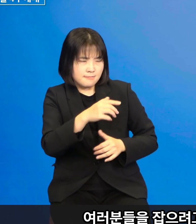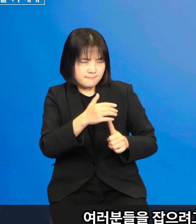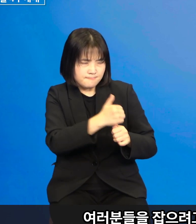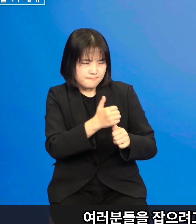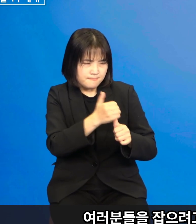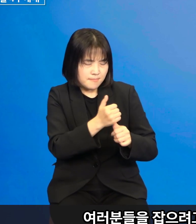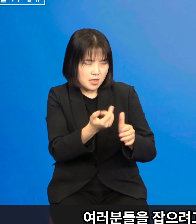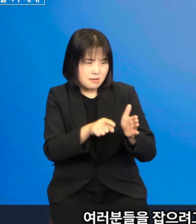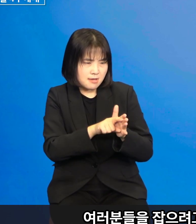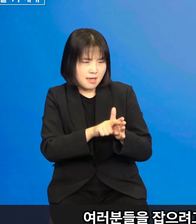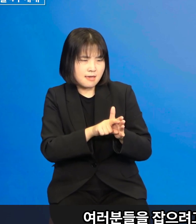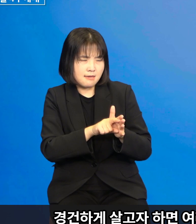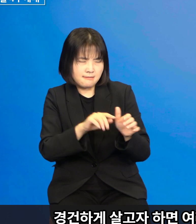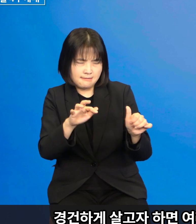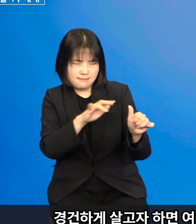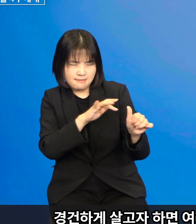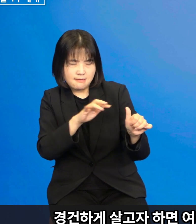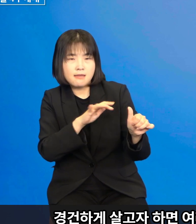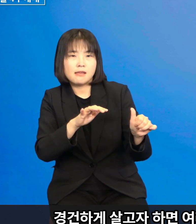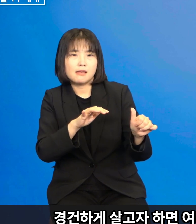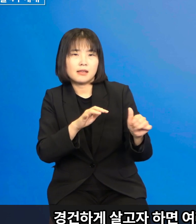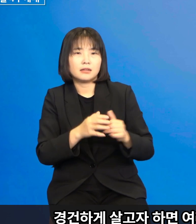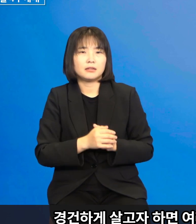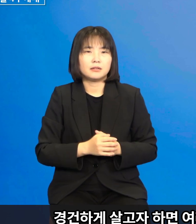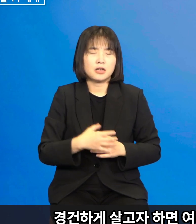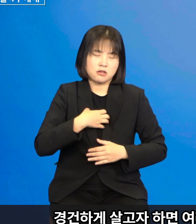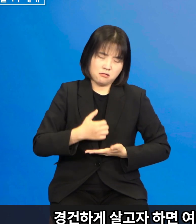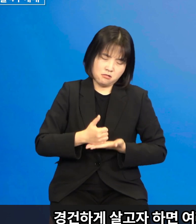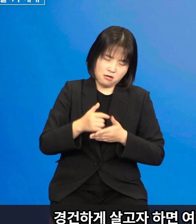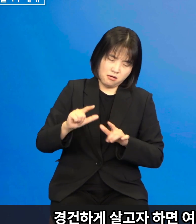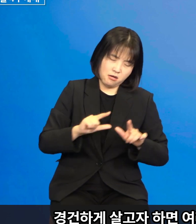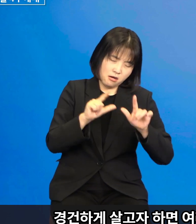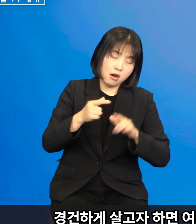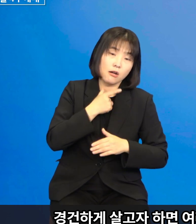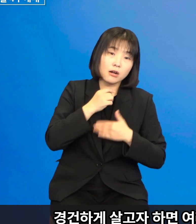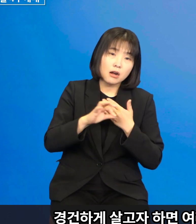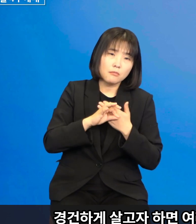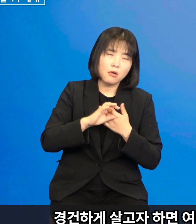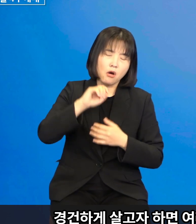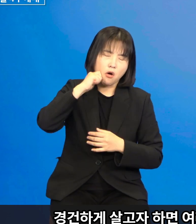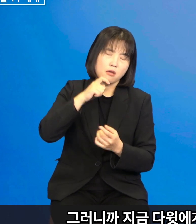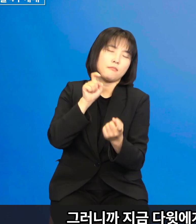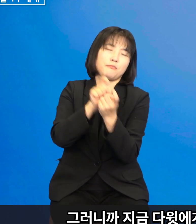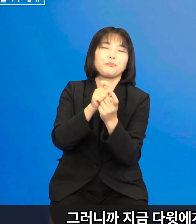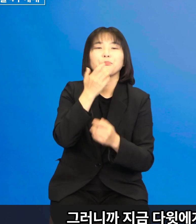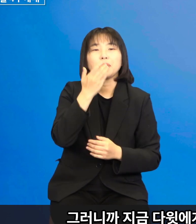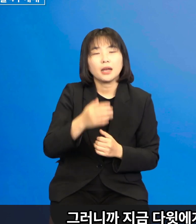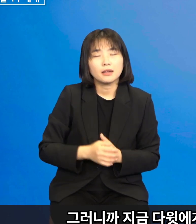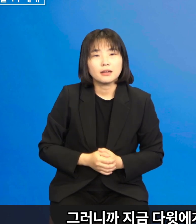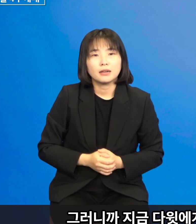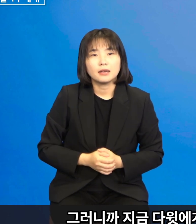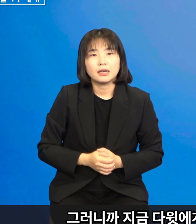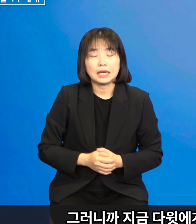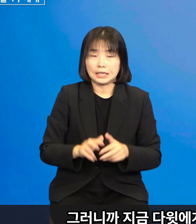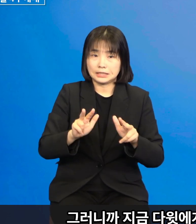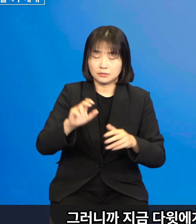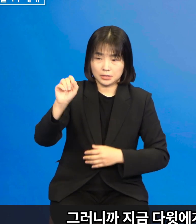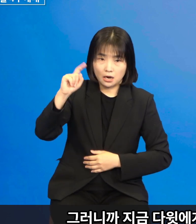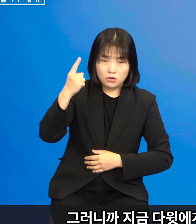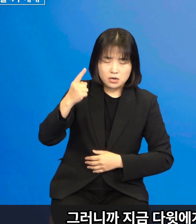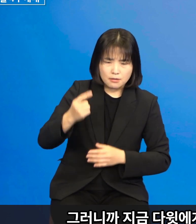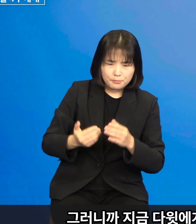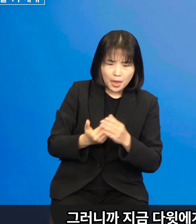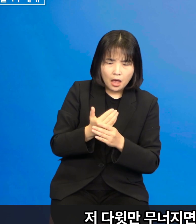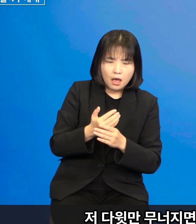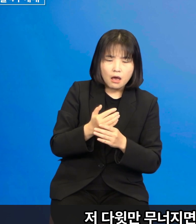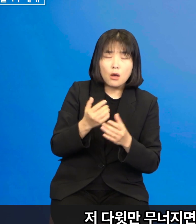득달같이 달려들 겁니다. 경건하게 살고자 하면 여러분 어려움이 있기 마련이에요. 그러니까 지금 다윗에게 일어난 일이 바로